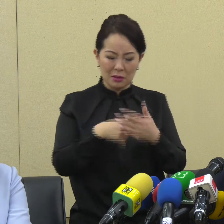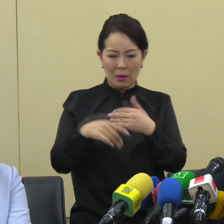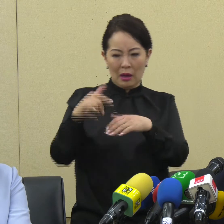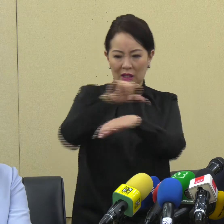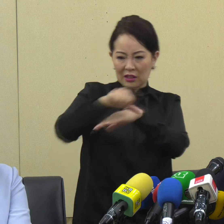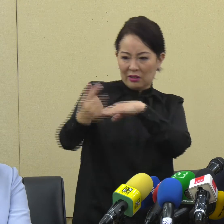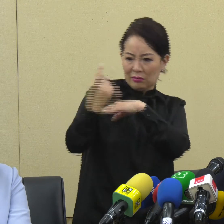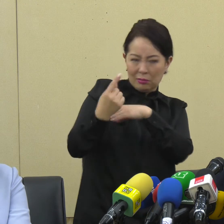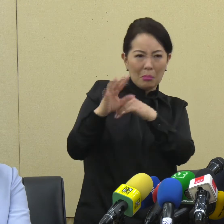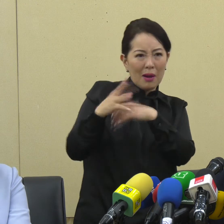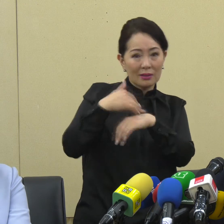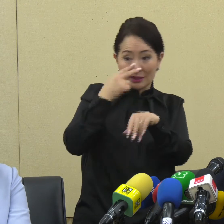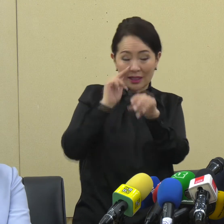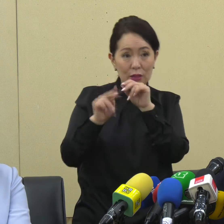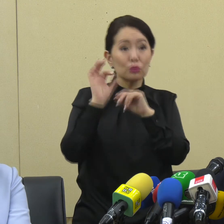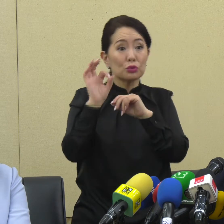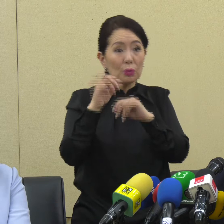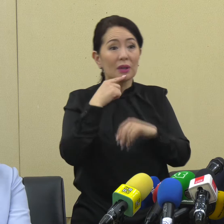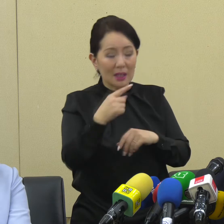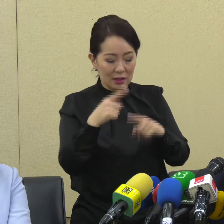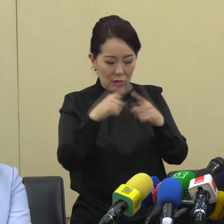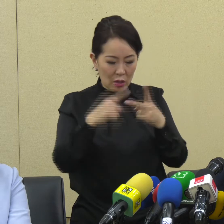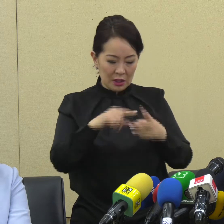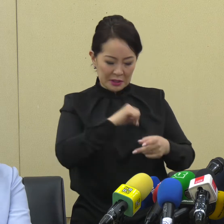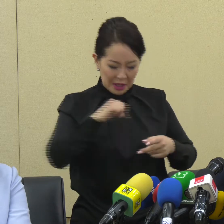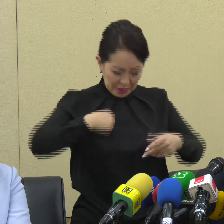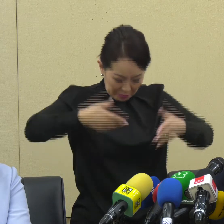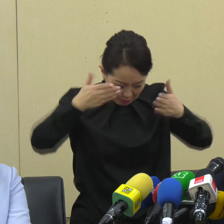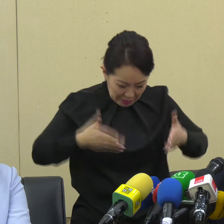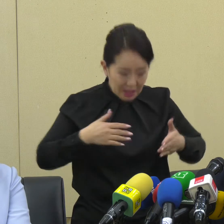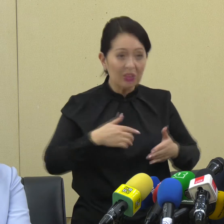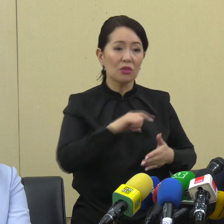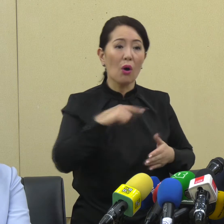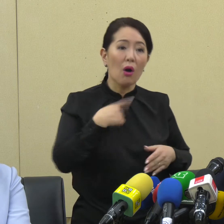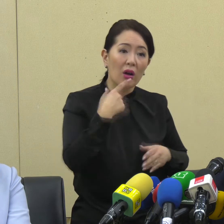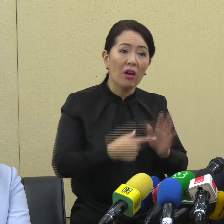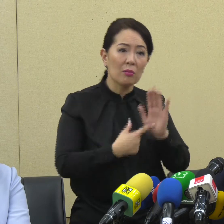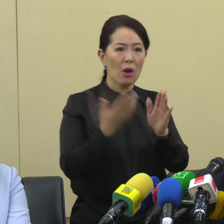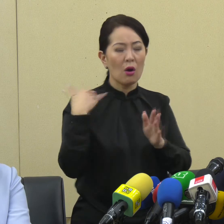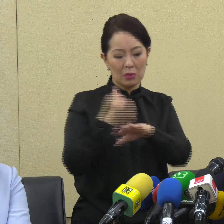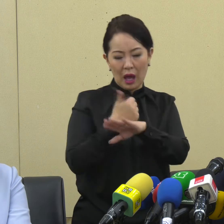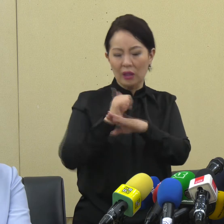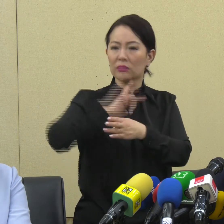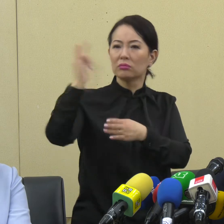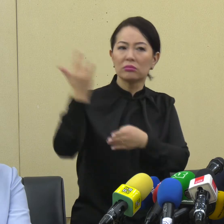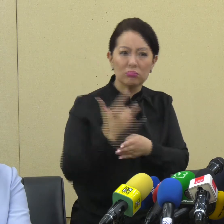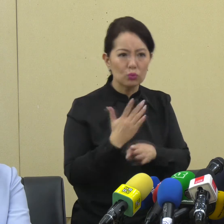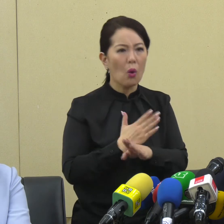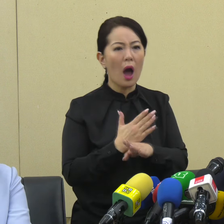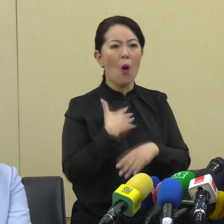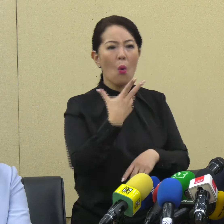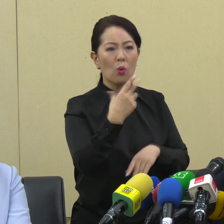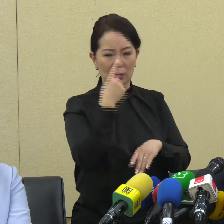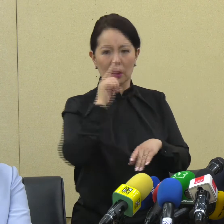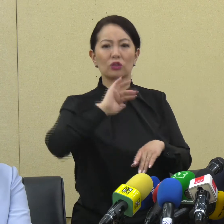зүйтэй гэж байна. Тэгээ манай иргэд бас өөрснөө хандаж зарим нь бол одоо би урд нь энэ чиглэлд аялаад ирсэн. Тийм учраас